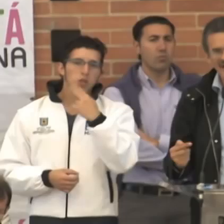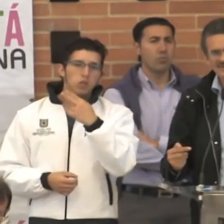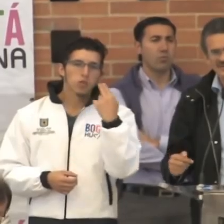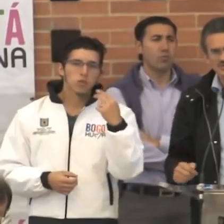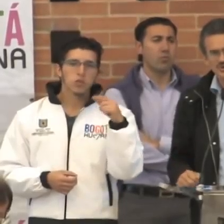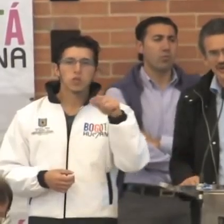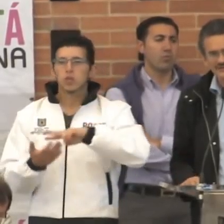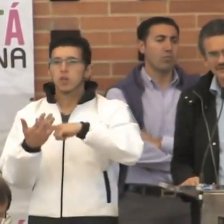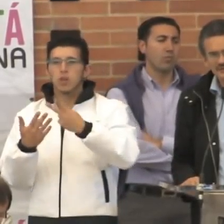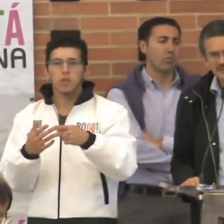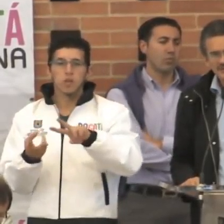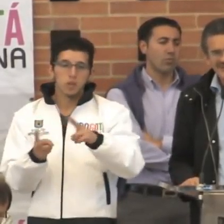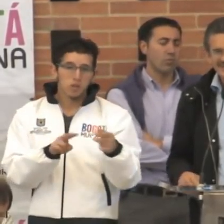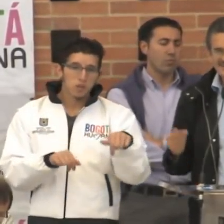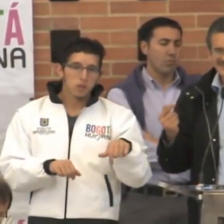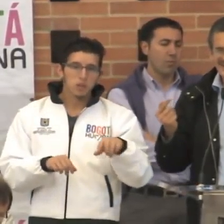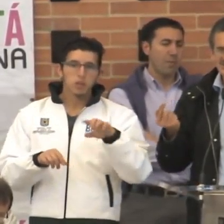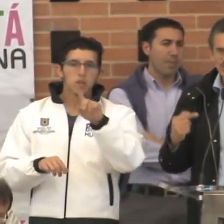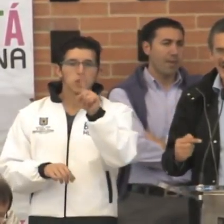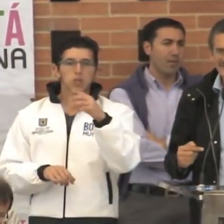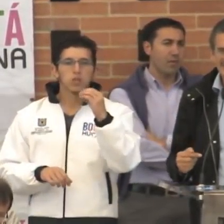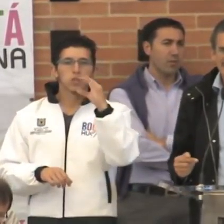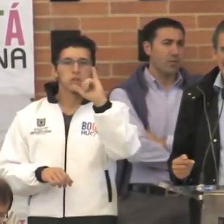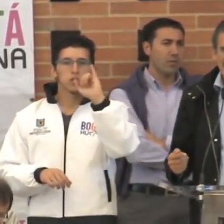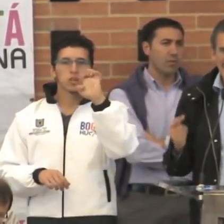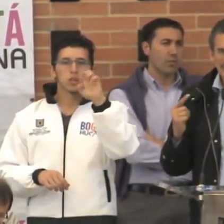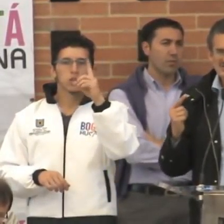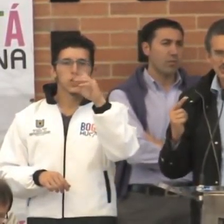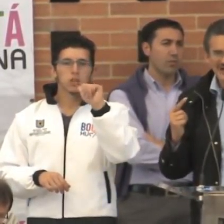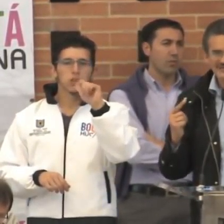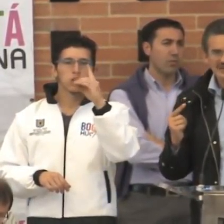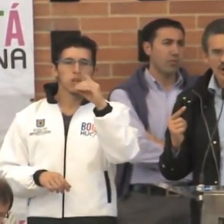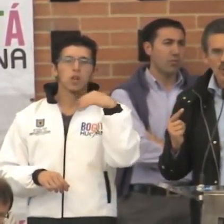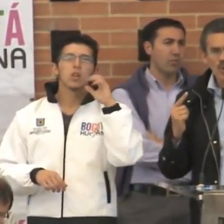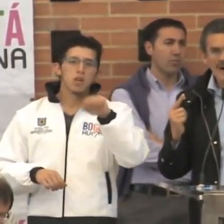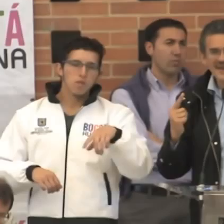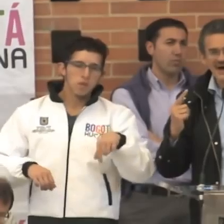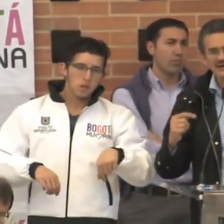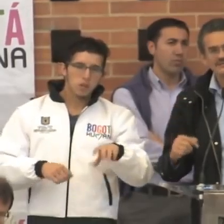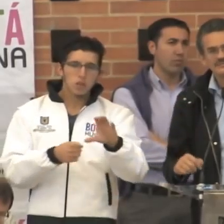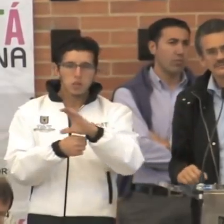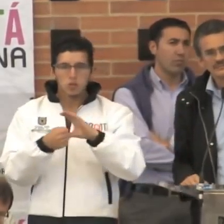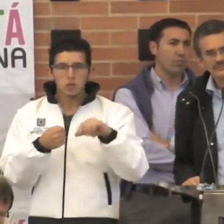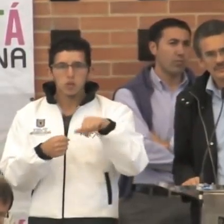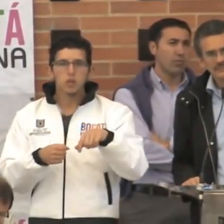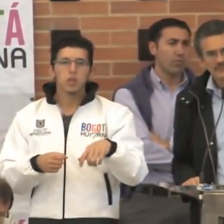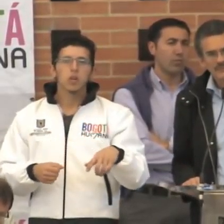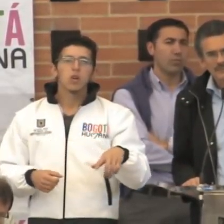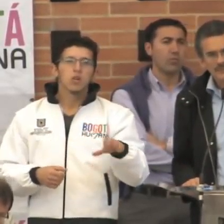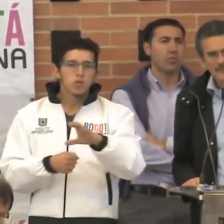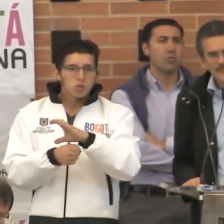transformar esta sociedad y esta ciudad en una ciudad humana,